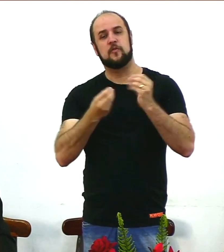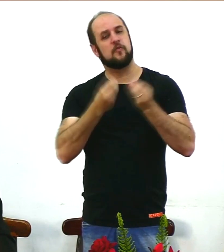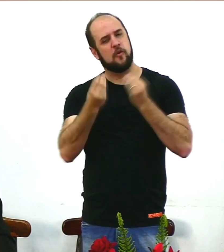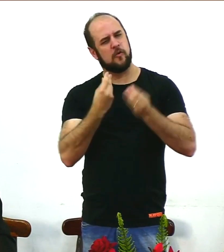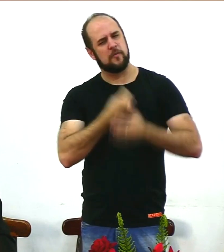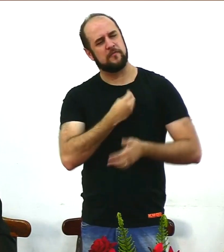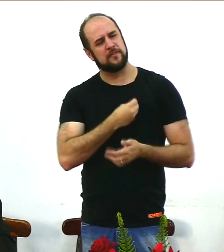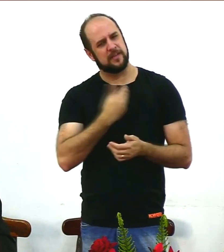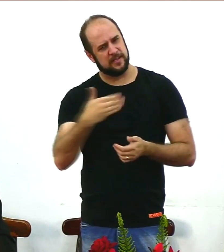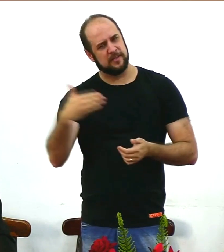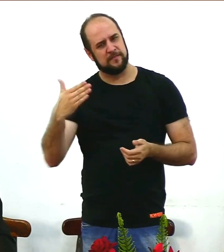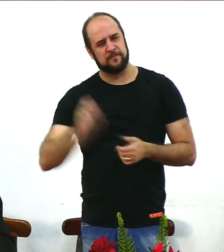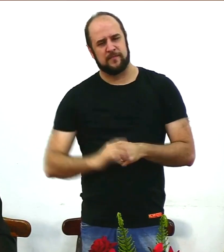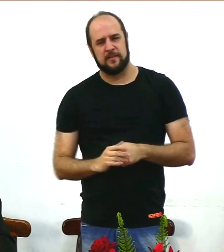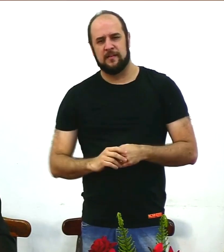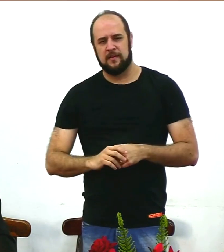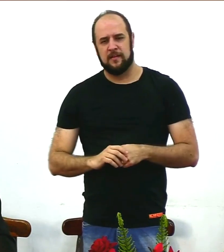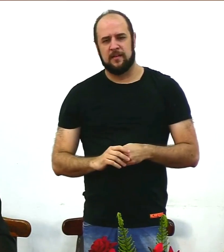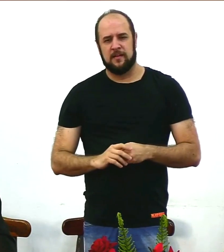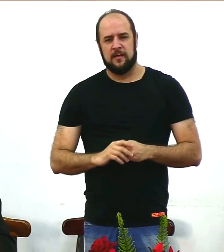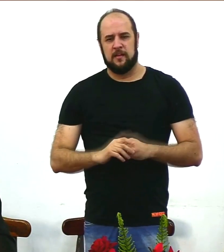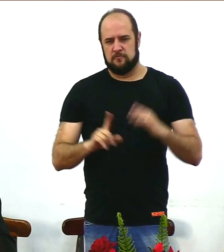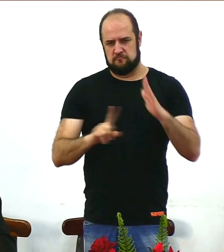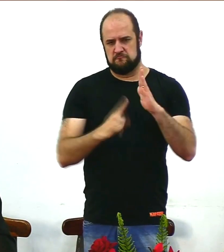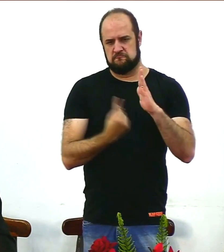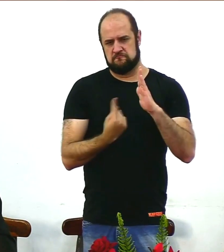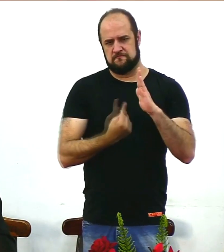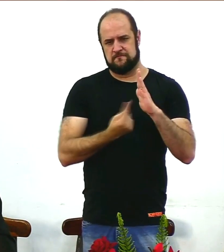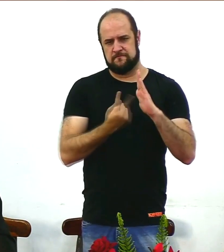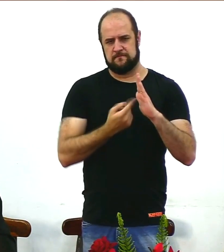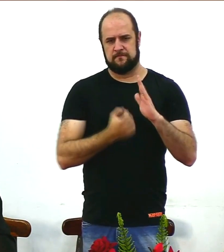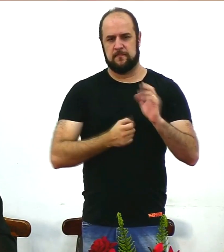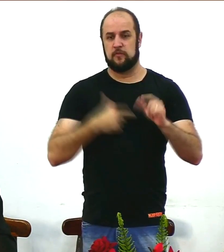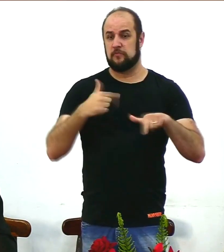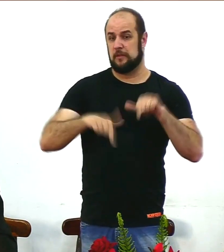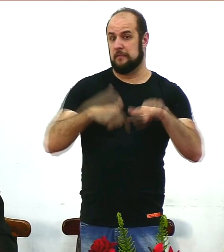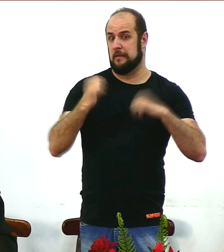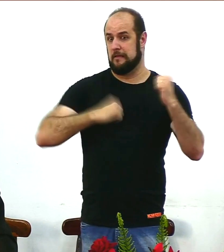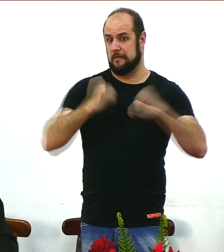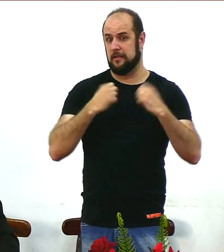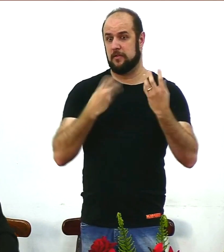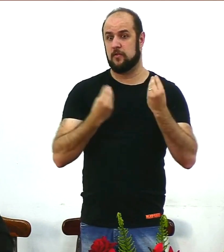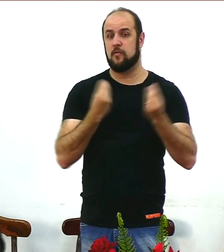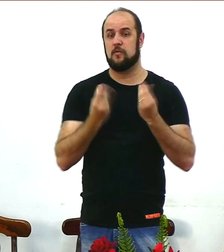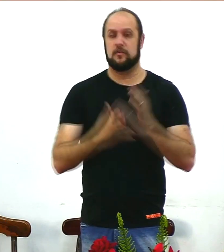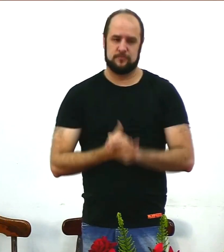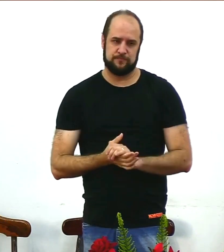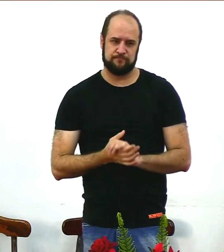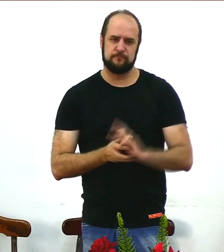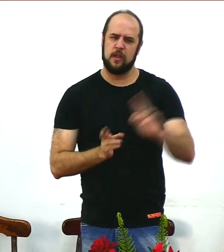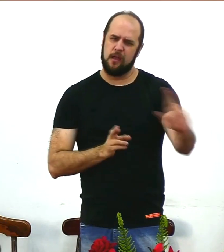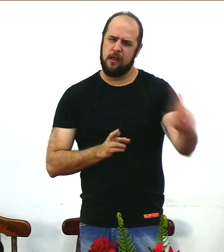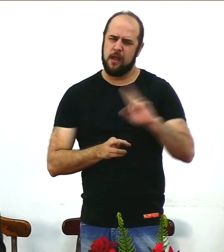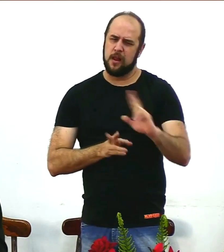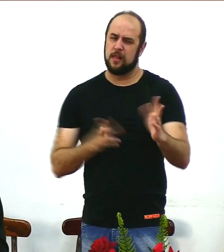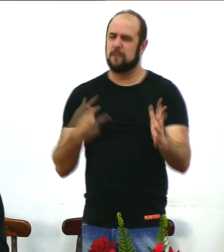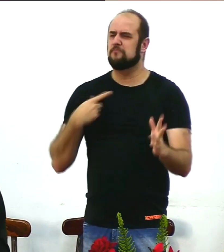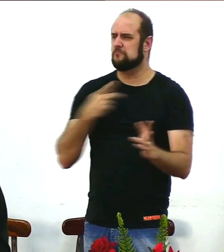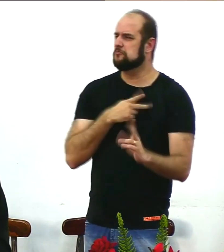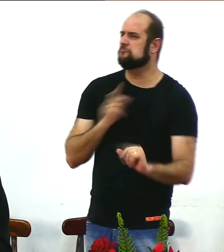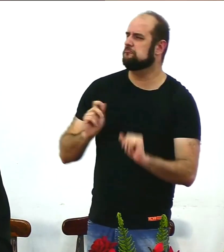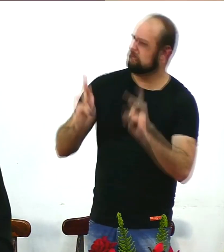ele deve estar nos acompanhando nessa manhã. É um amigo, ele sabe que é meu amigo. Então eu escrevi para